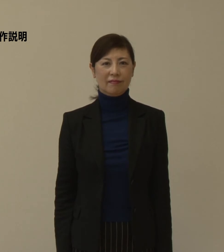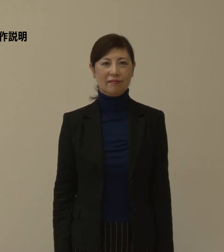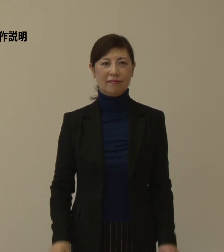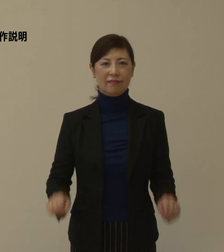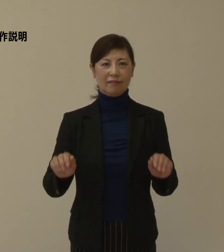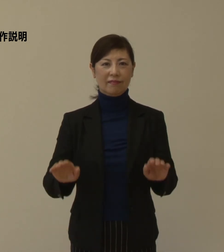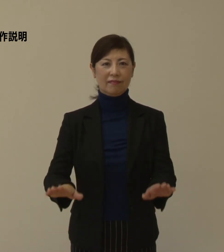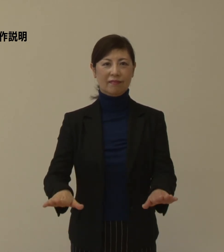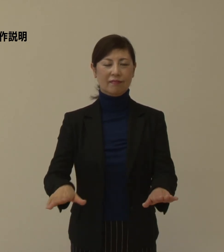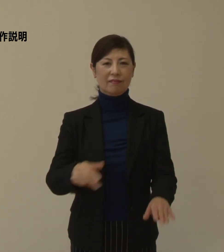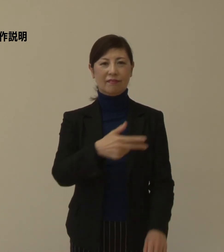今週。